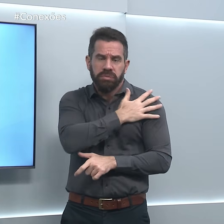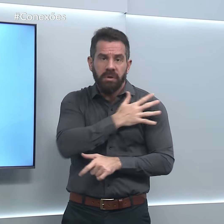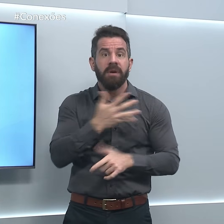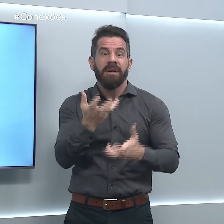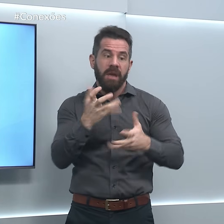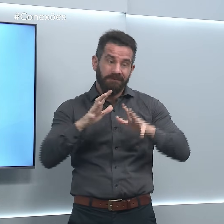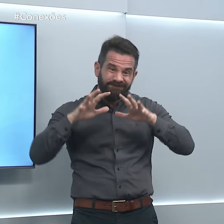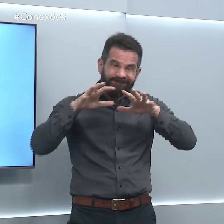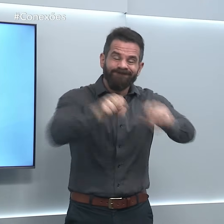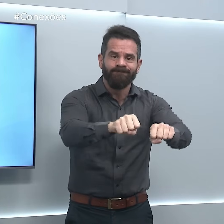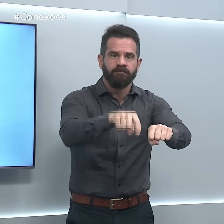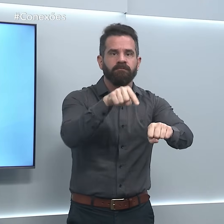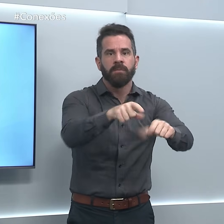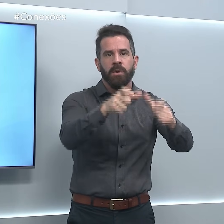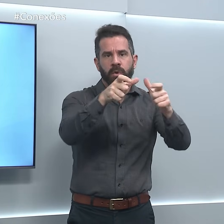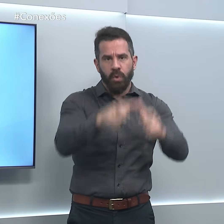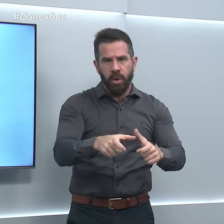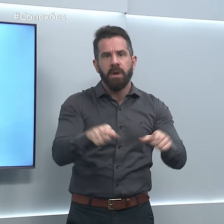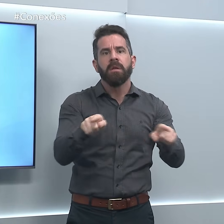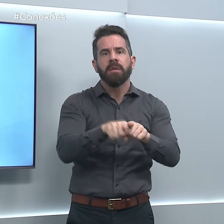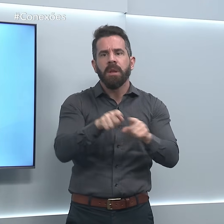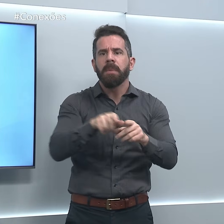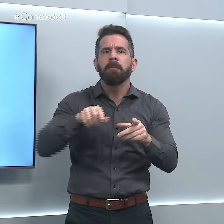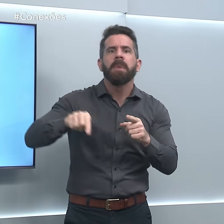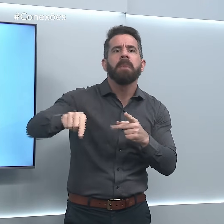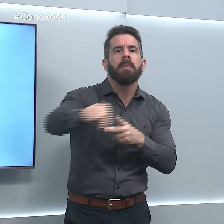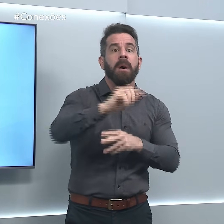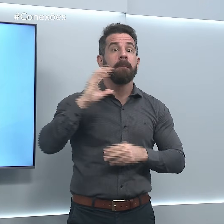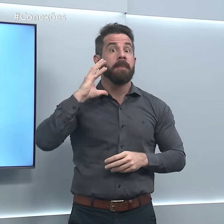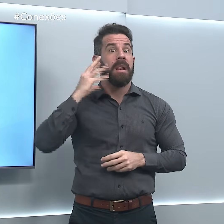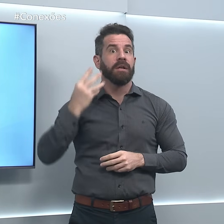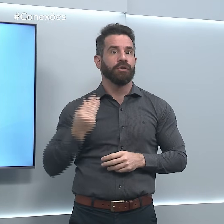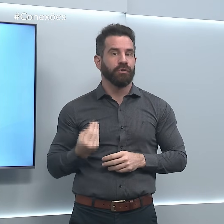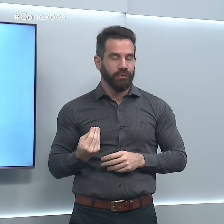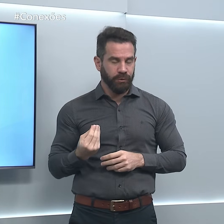cidade e depois o restante do território palestino.